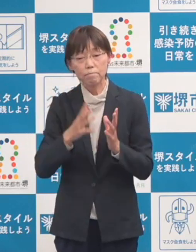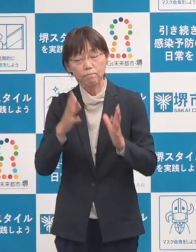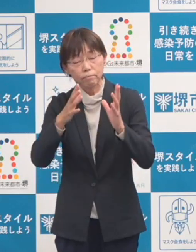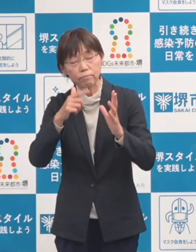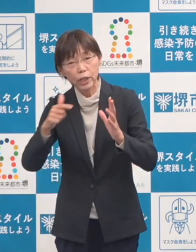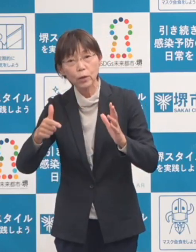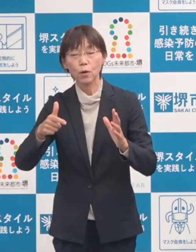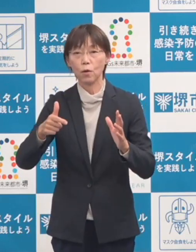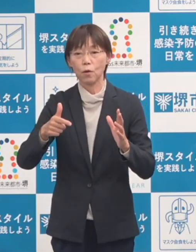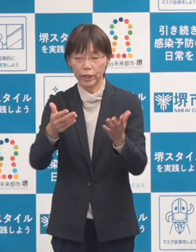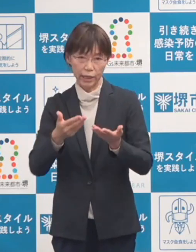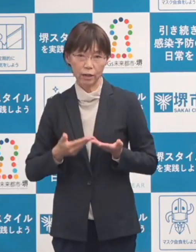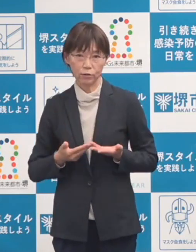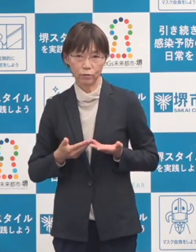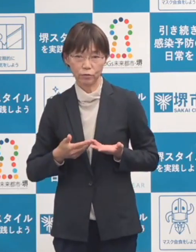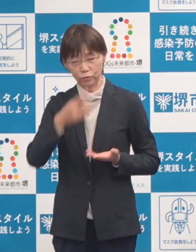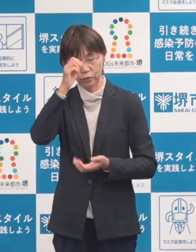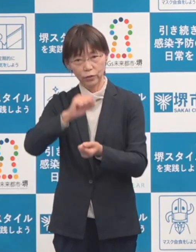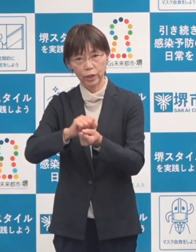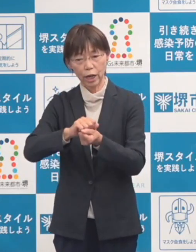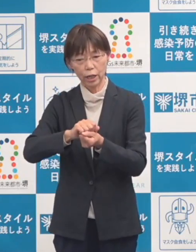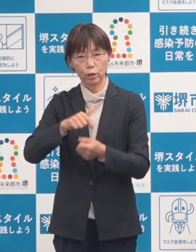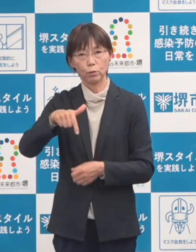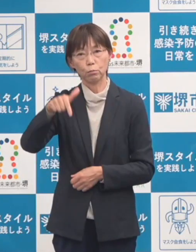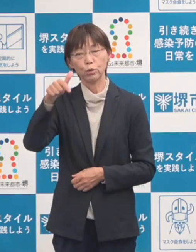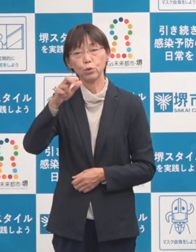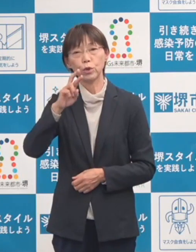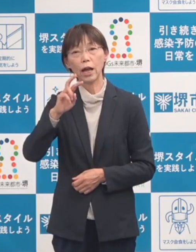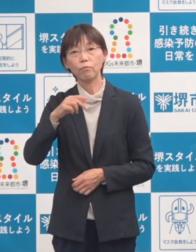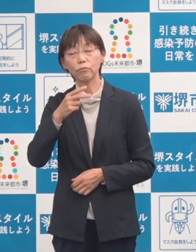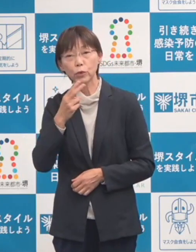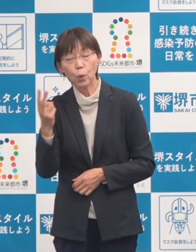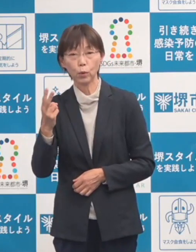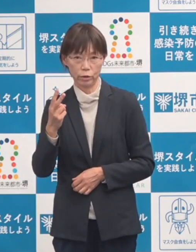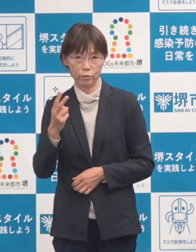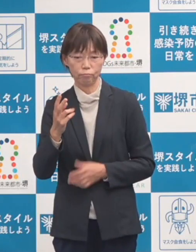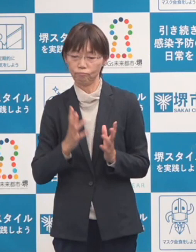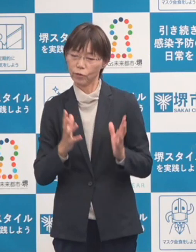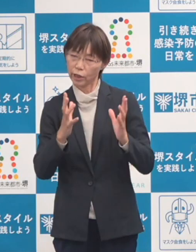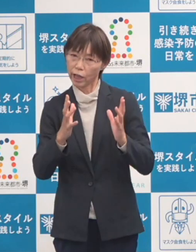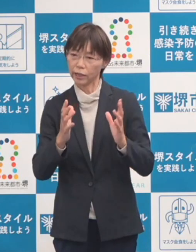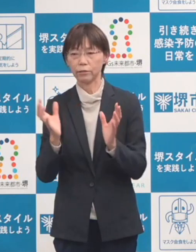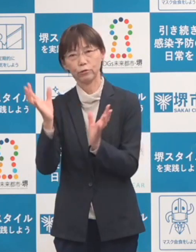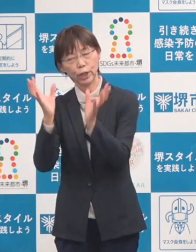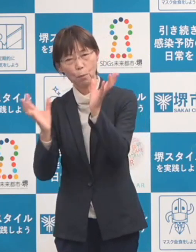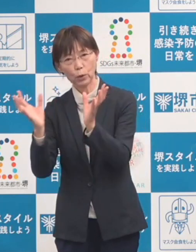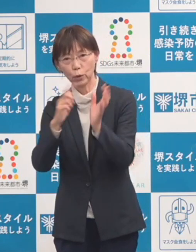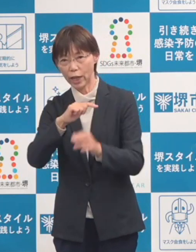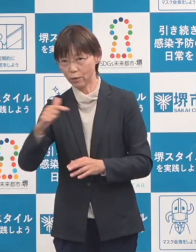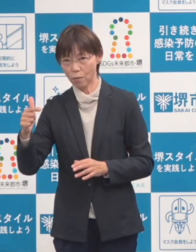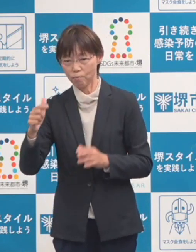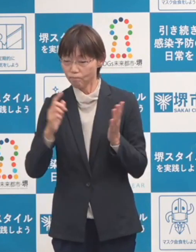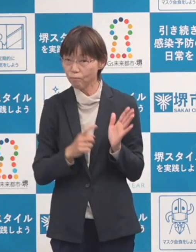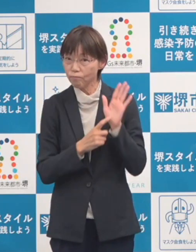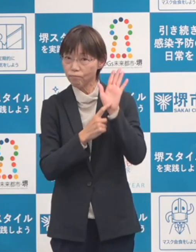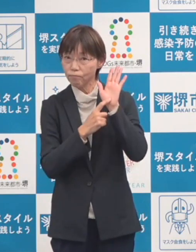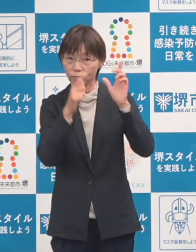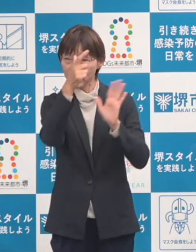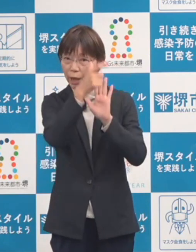というブランドを堺市で設けてますので、世界遺産で恵みをいただくというテーマを設けております。